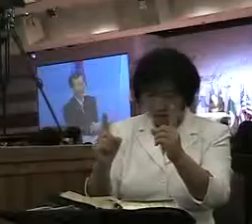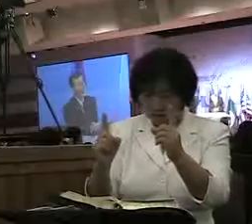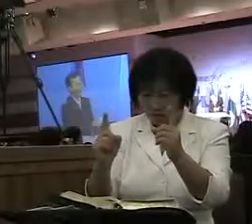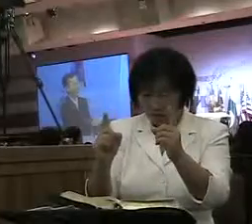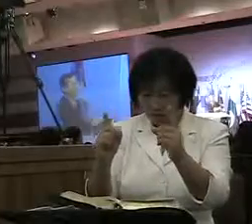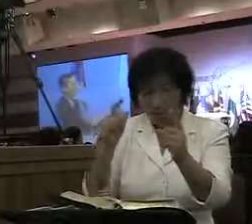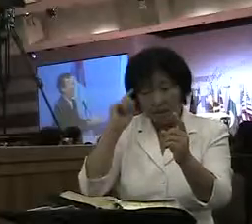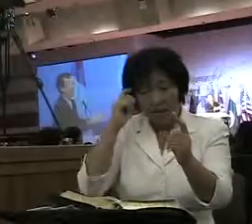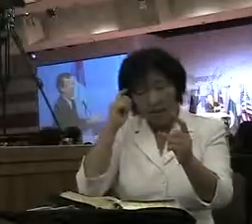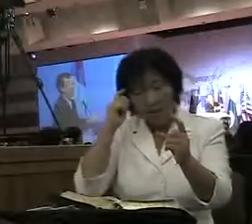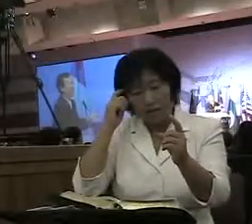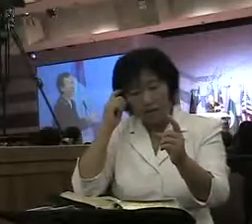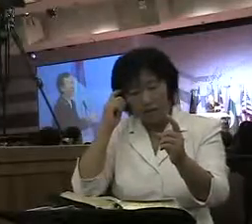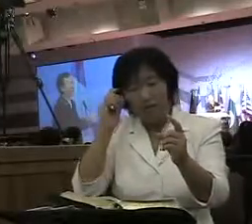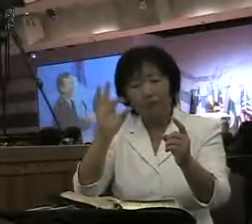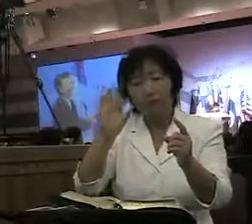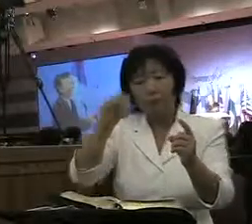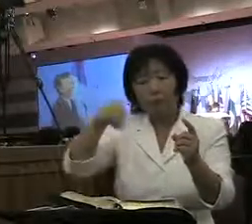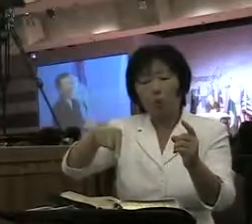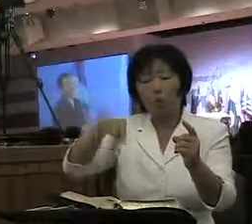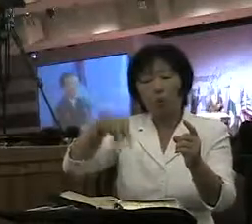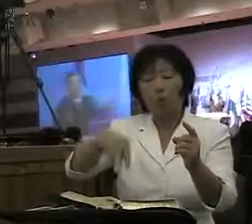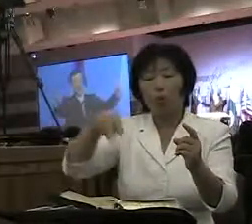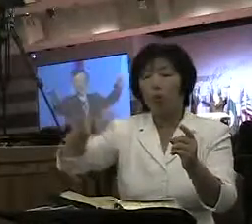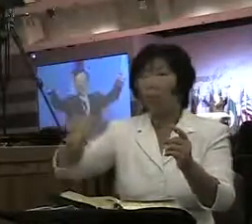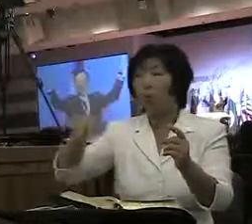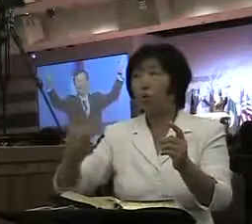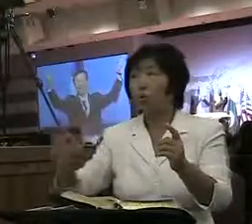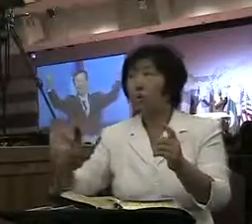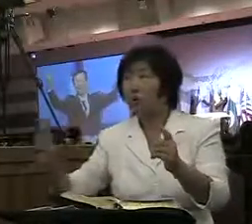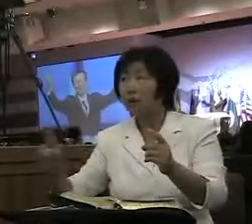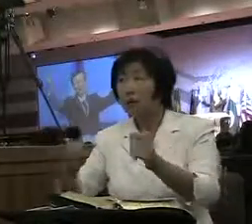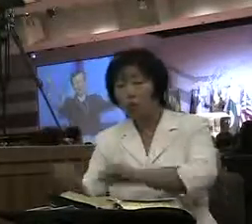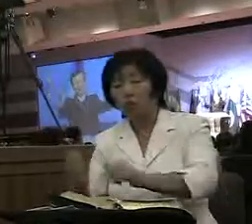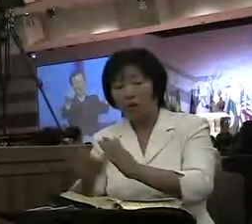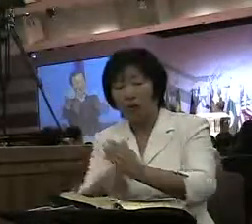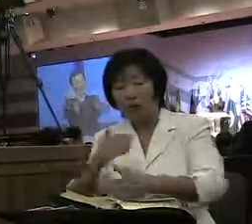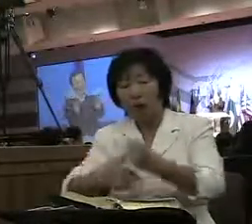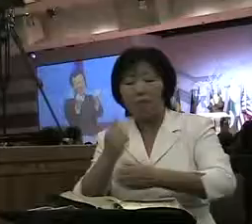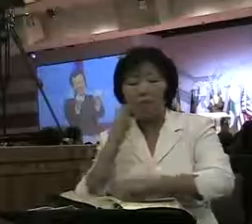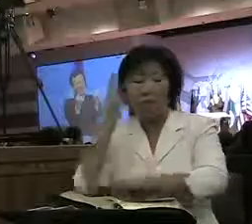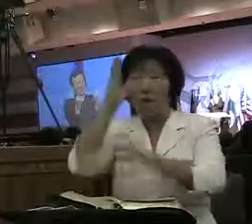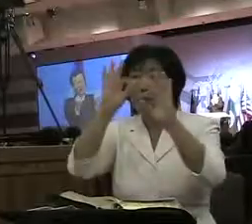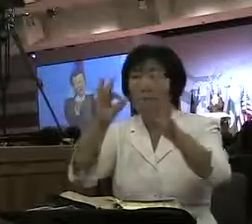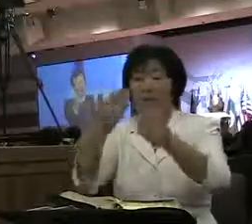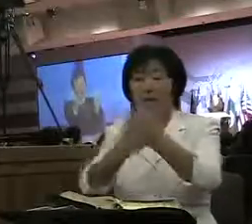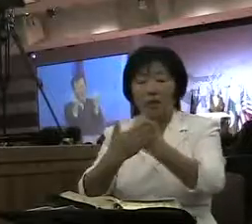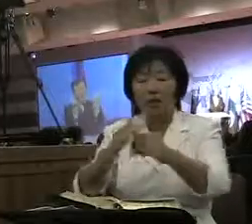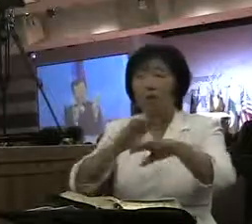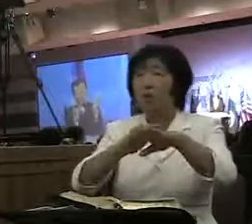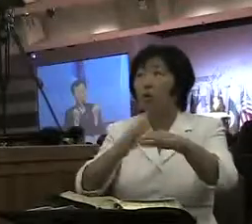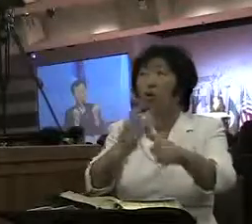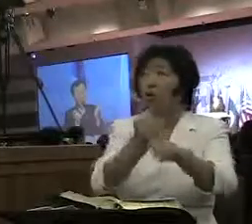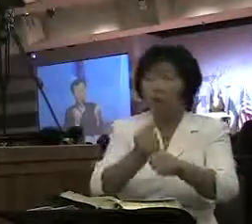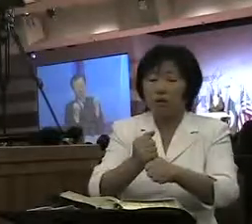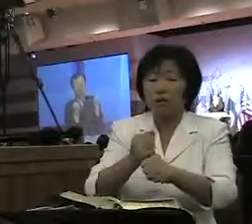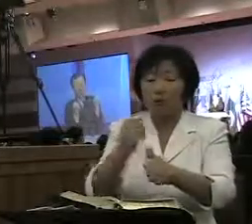믿고 우시아가 죽은 이때 내가 하나님의 영광을 보고 그의 은혜의 손길을 붙잡고